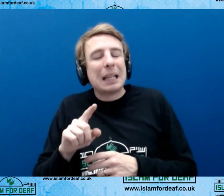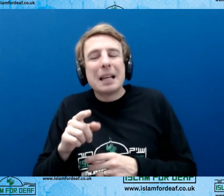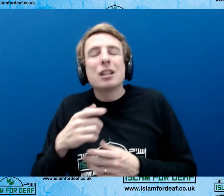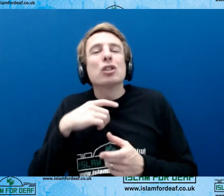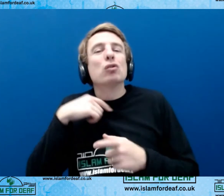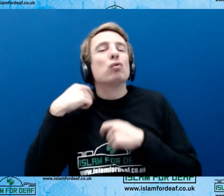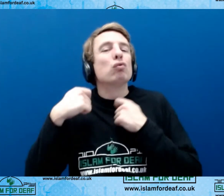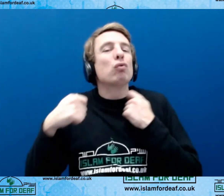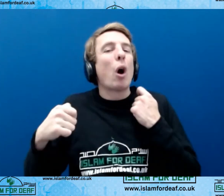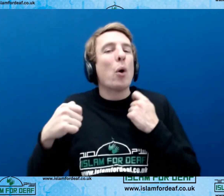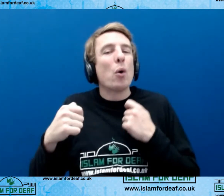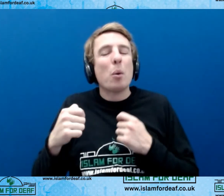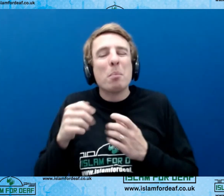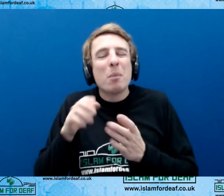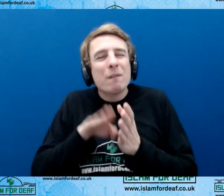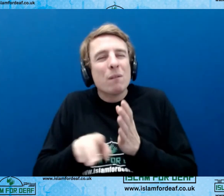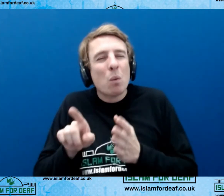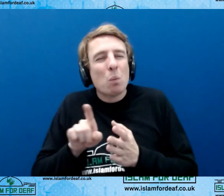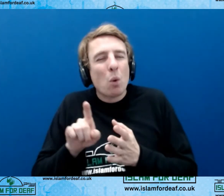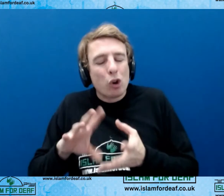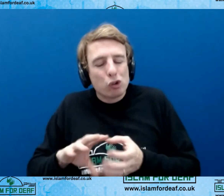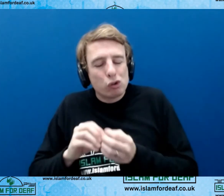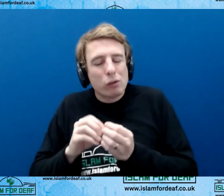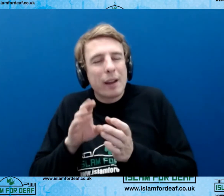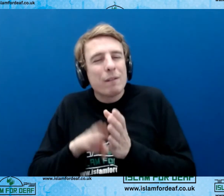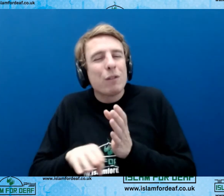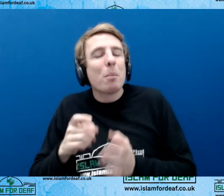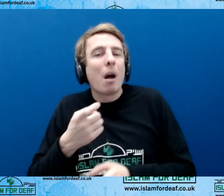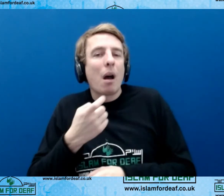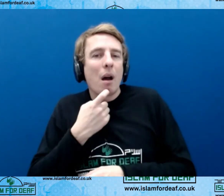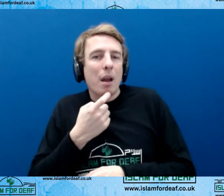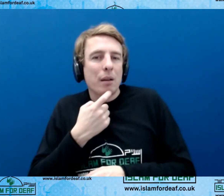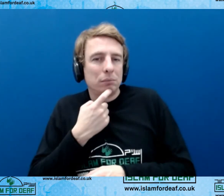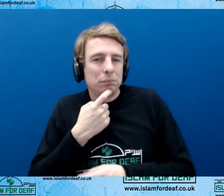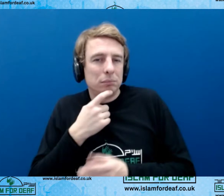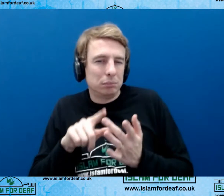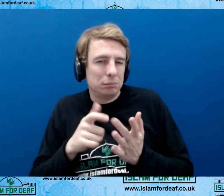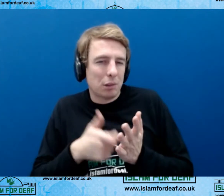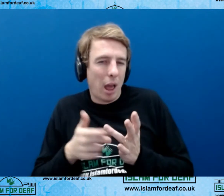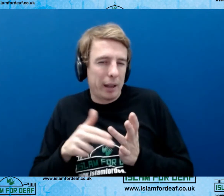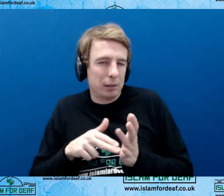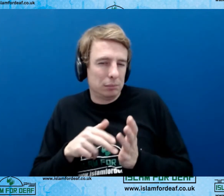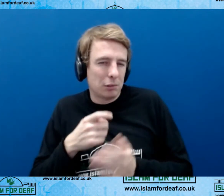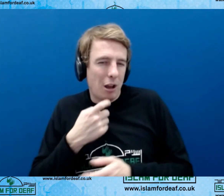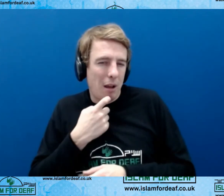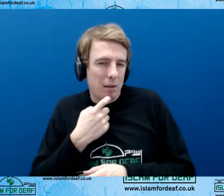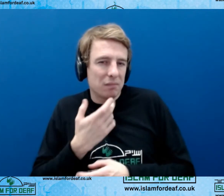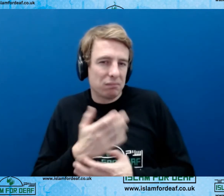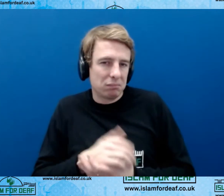والسورة التي بعدها بسم الله الرحمن الرحيم إذا جاء نصر الله والفتح وتسمى سورة النصر.